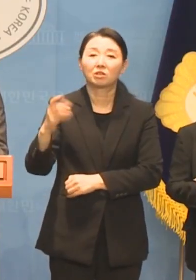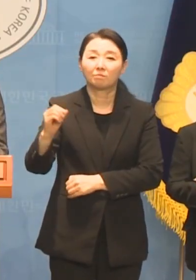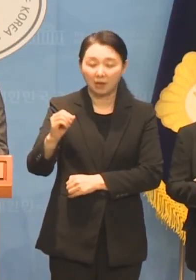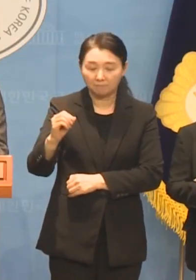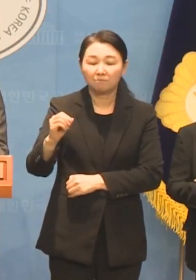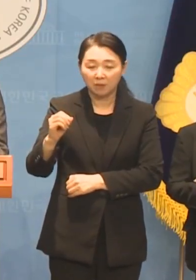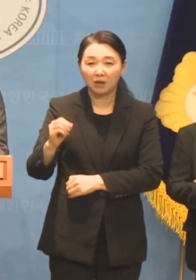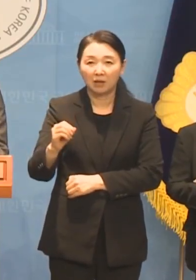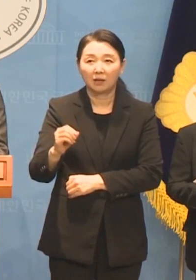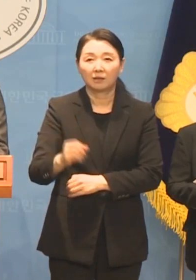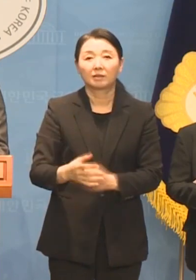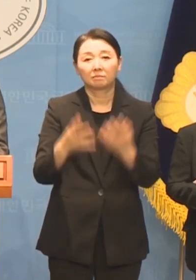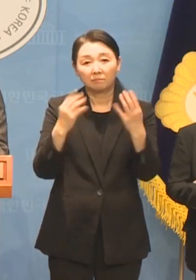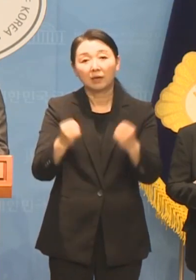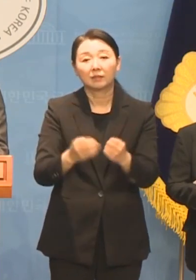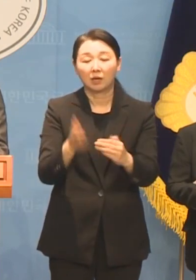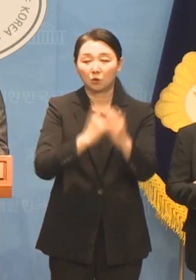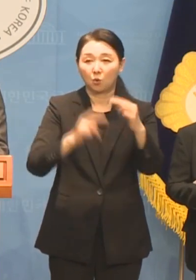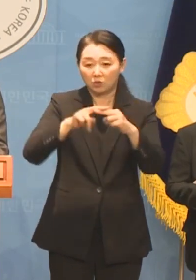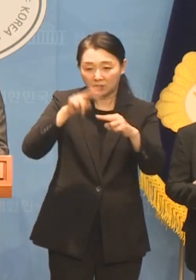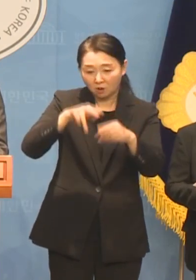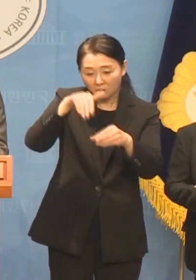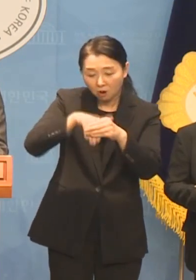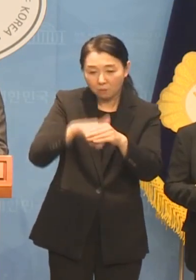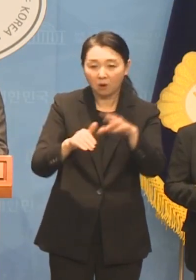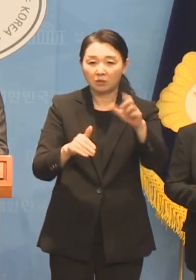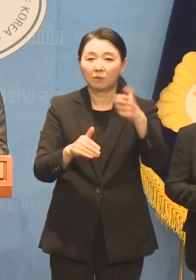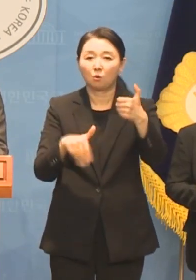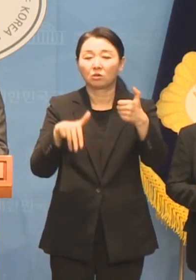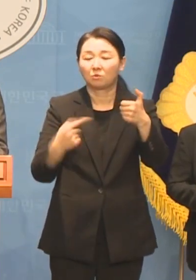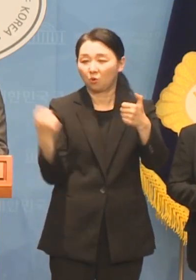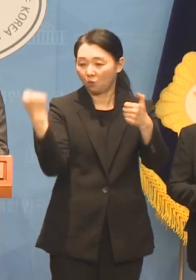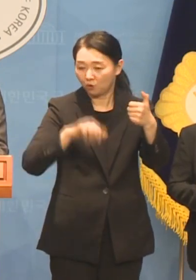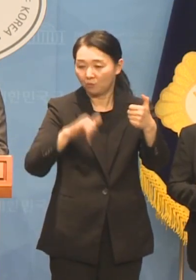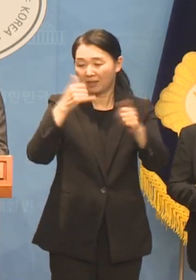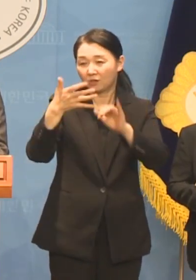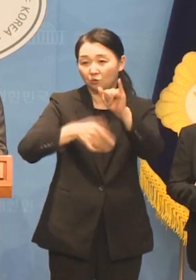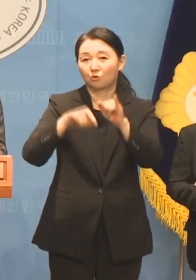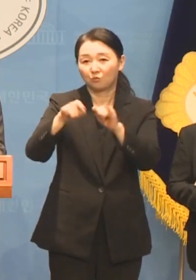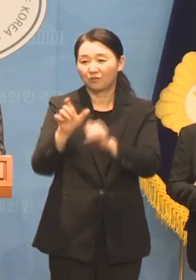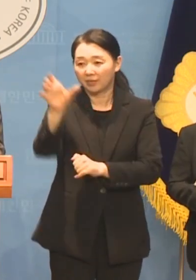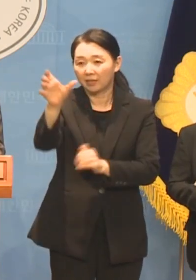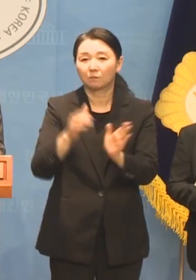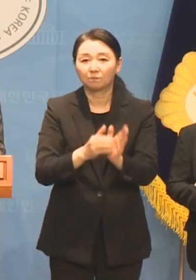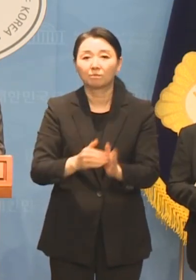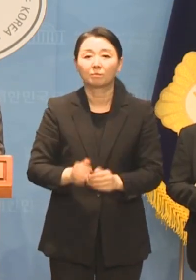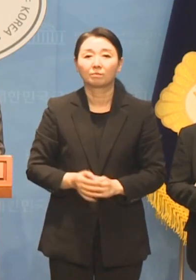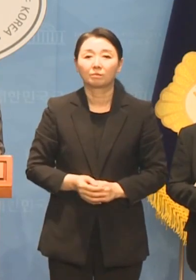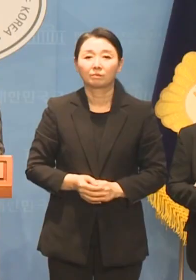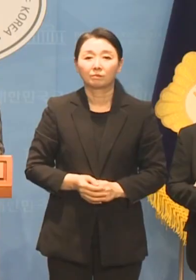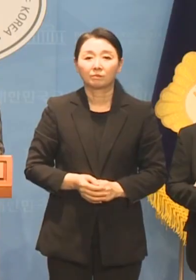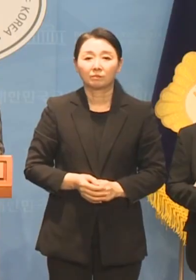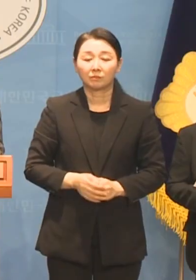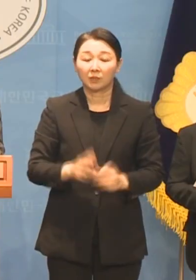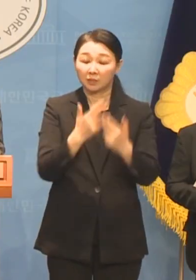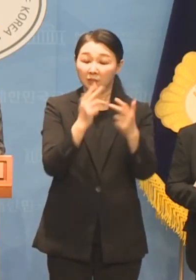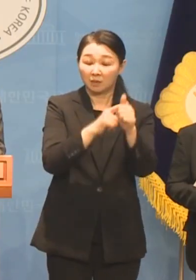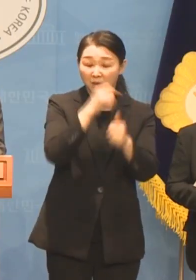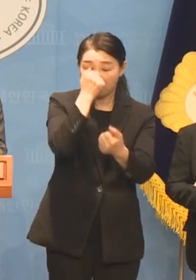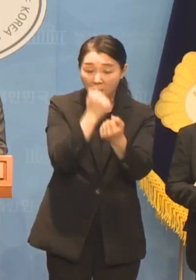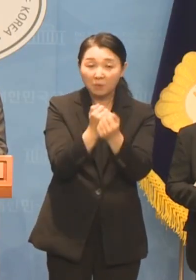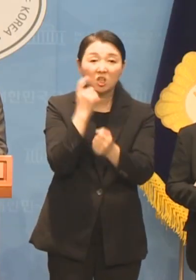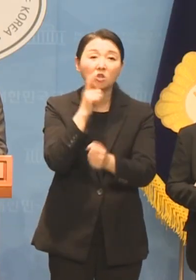보수 유튜브로 공직선거법 제250조 위반 소지가 있는 콘텐츠를 게시하고 있습니다. 이재명은